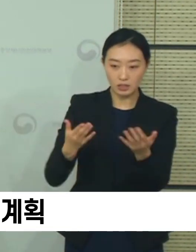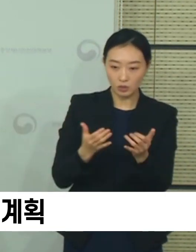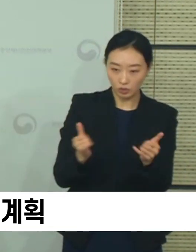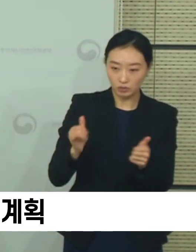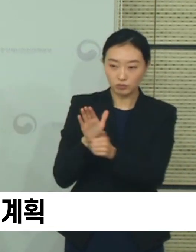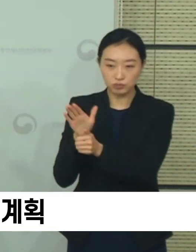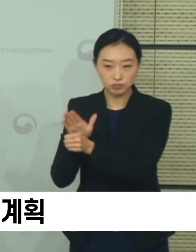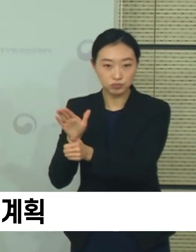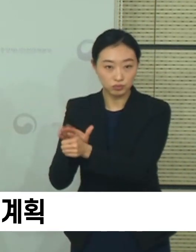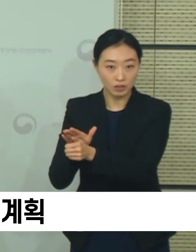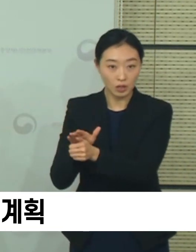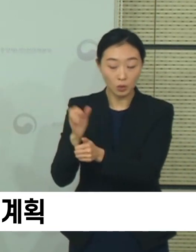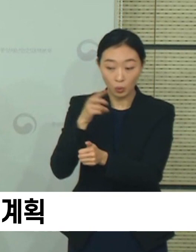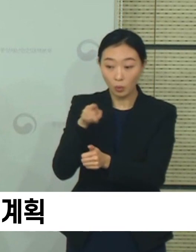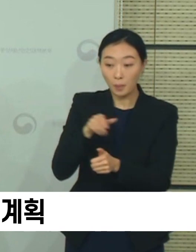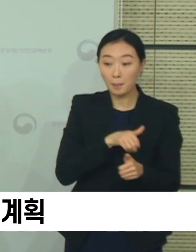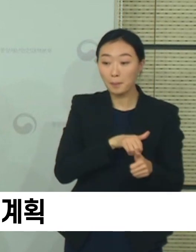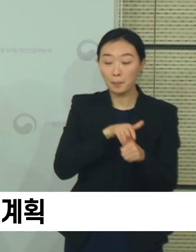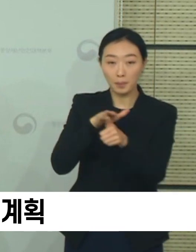그리고 여기에 파견된